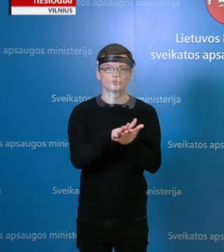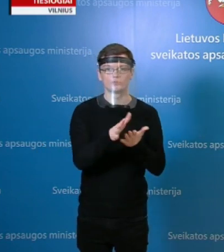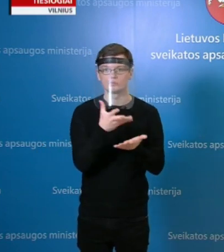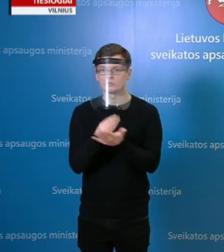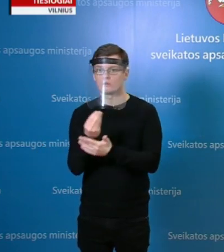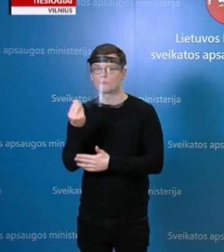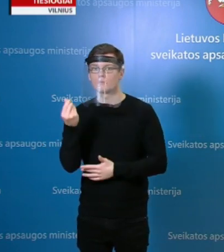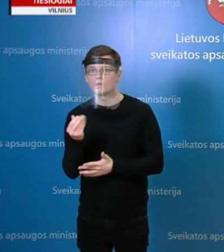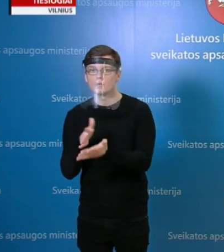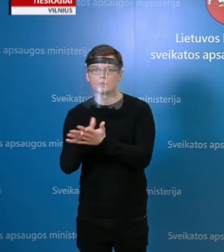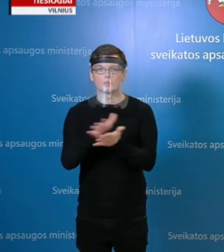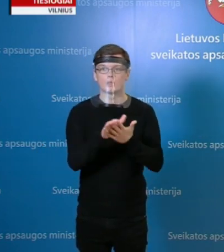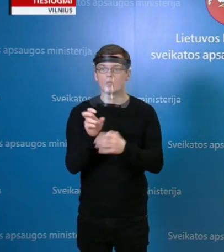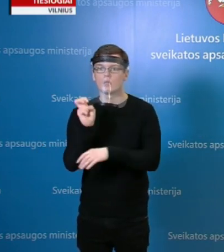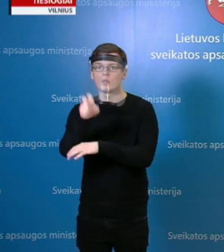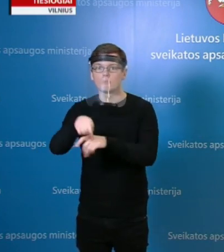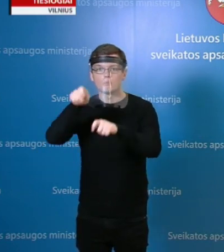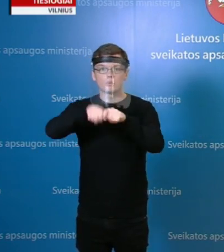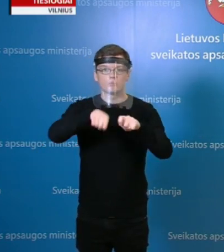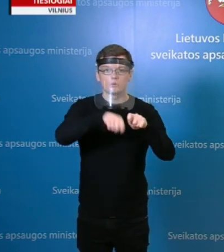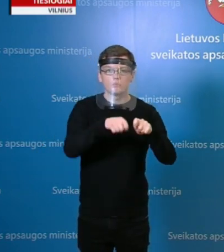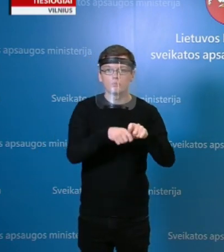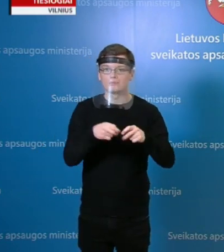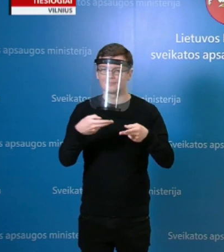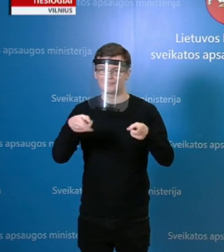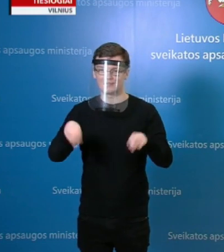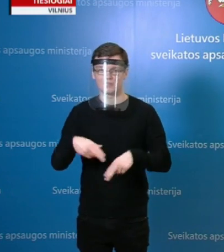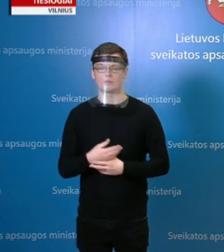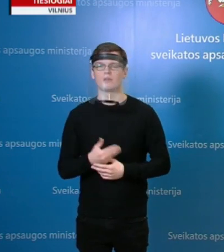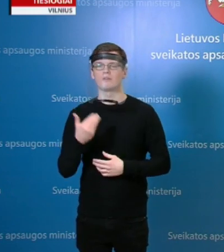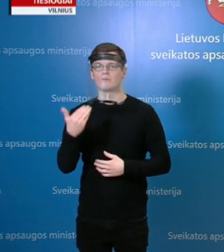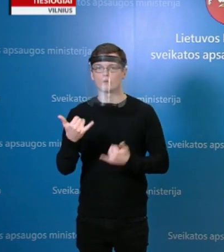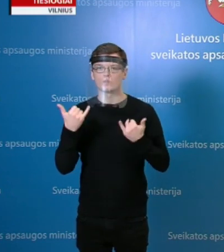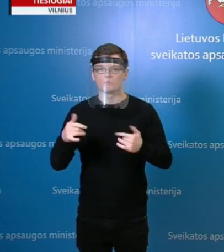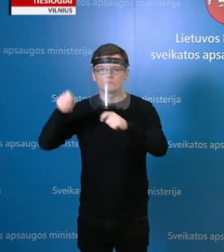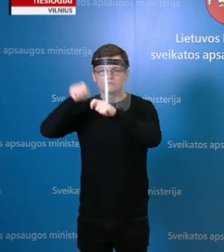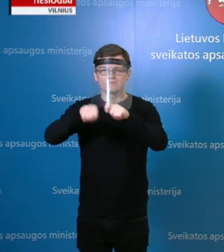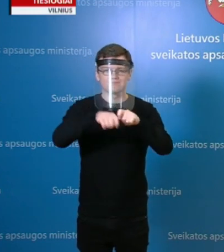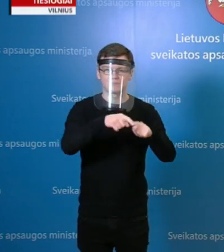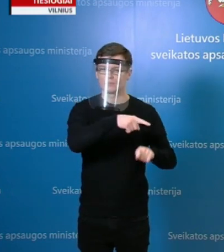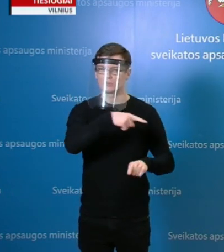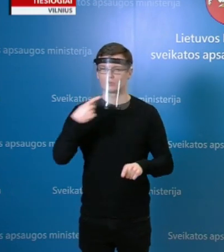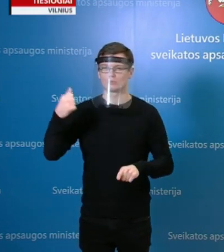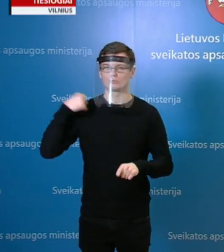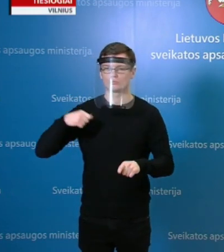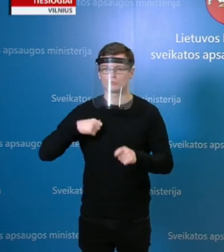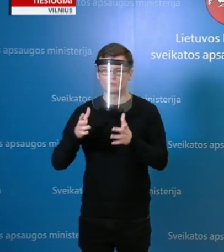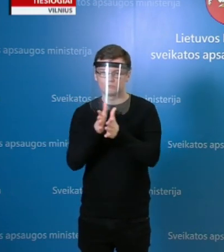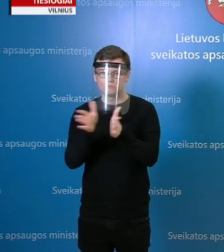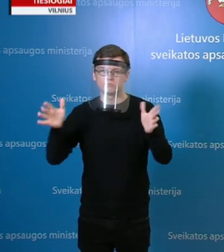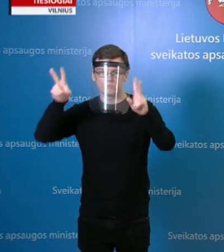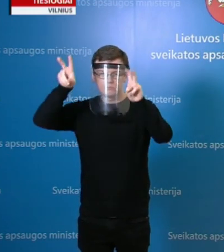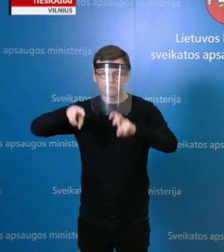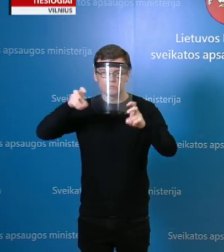ir bėgti ir tirtis, nes mes tikrai tiriam labai plačią visuomenės grupę. Ir dar vienas dalykas, ką noriu akcentuoti,